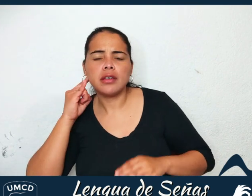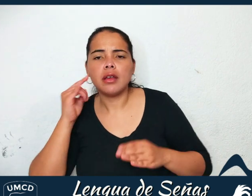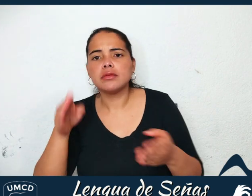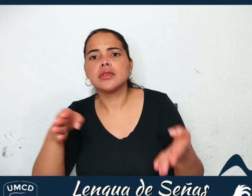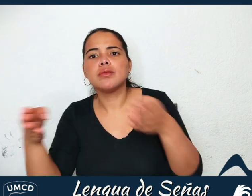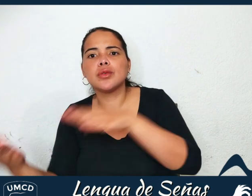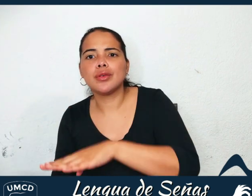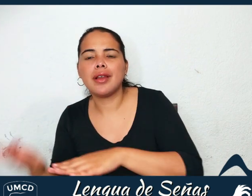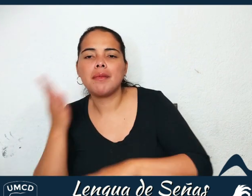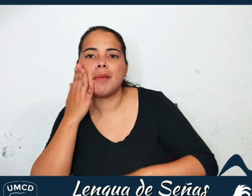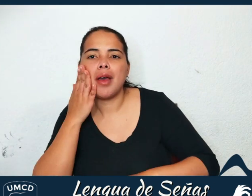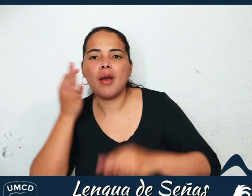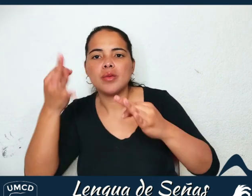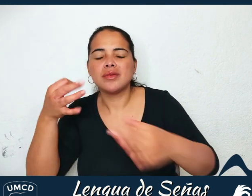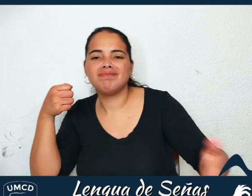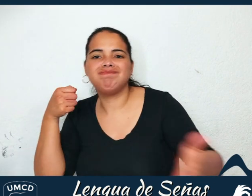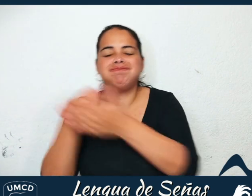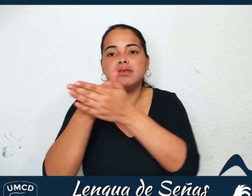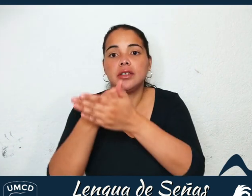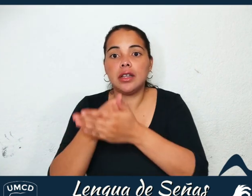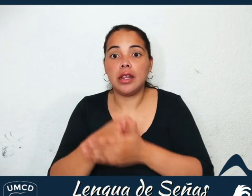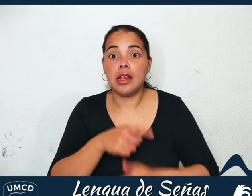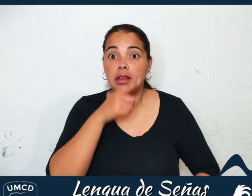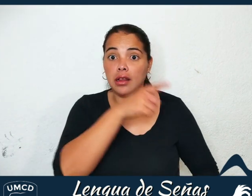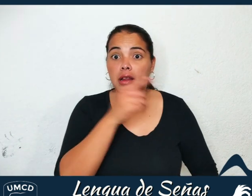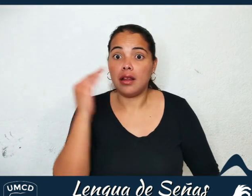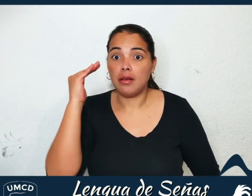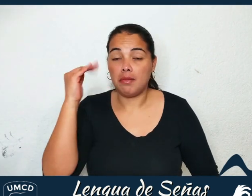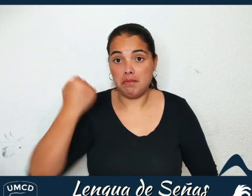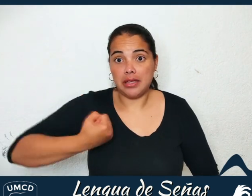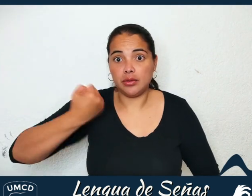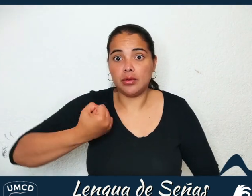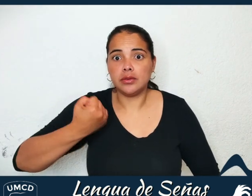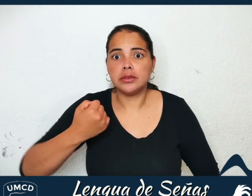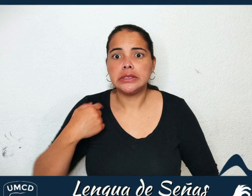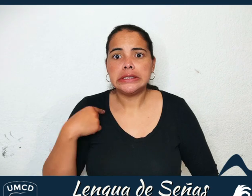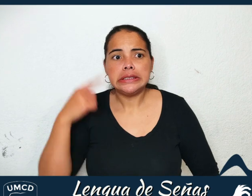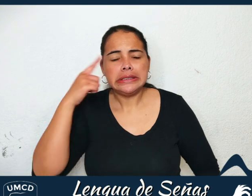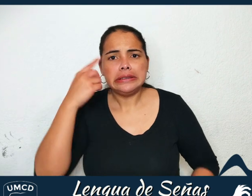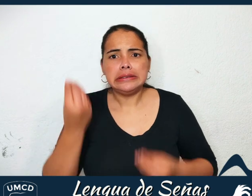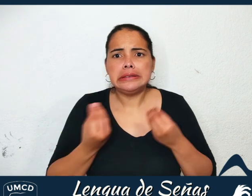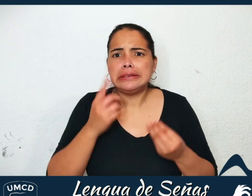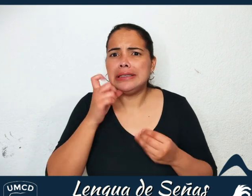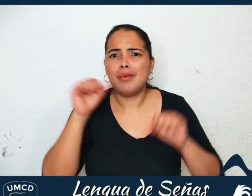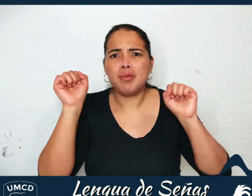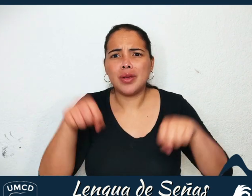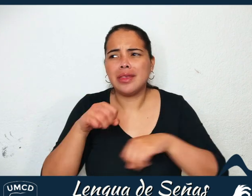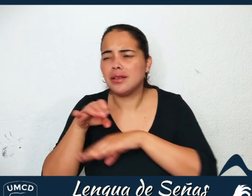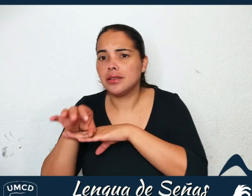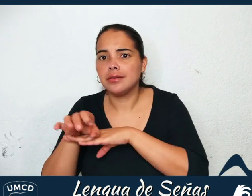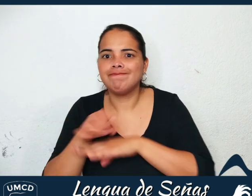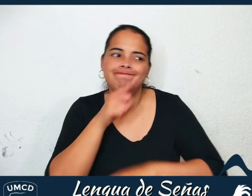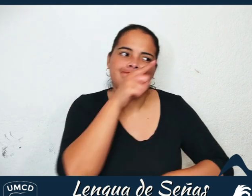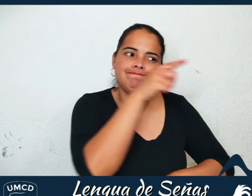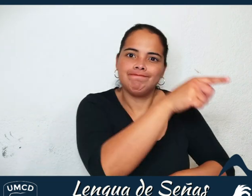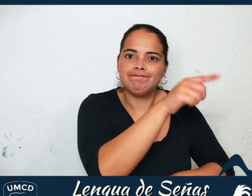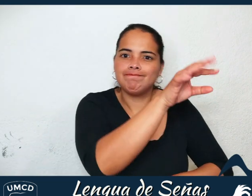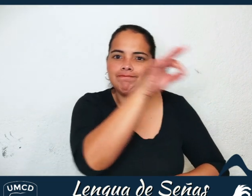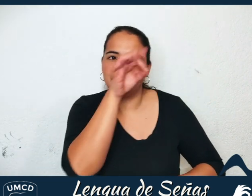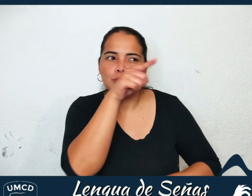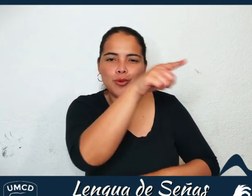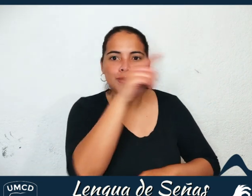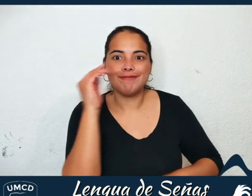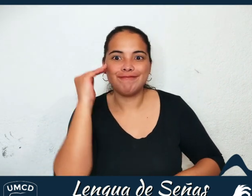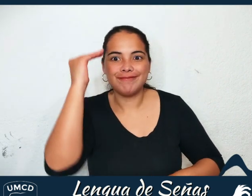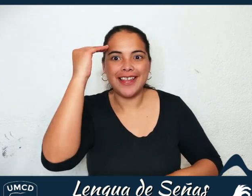mamá también en un accidente. En ese instante el pastor supo que no había mejor persona que